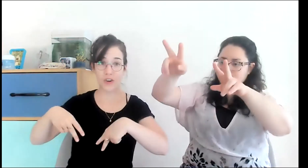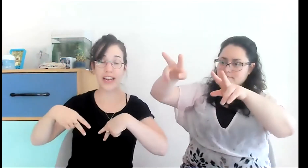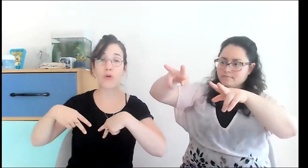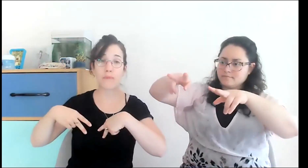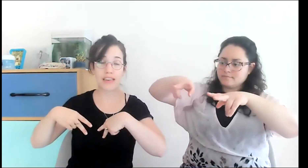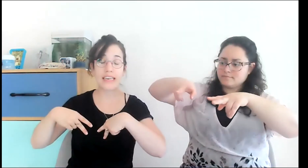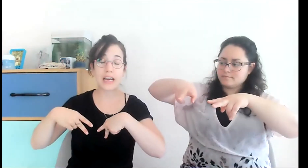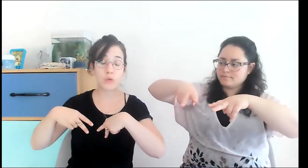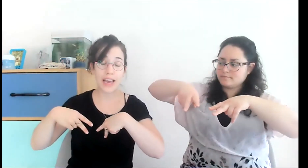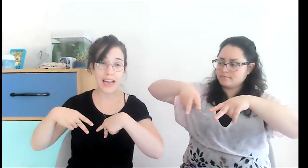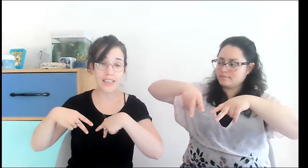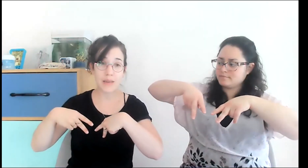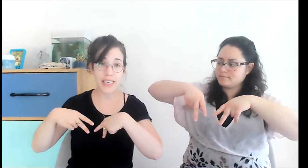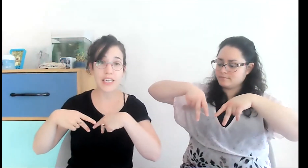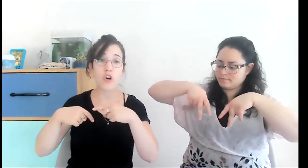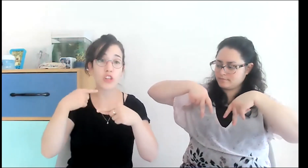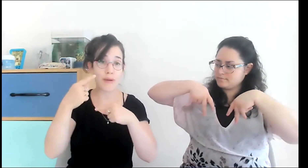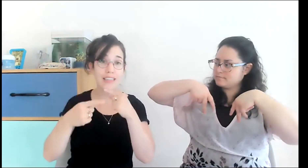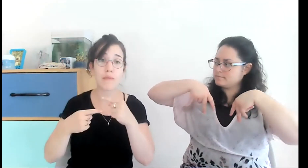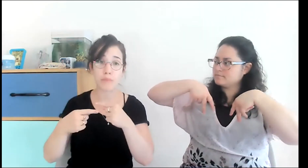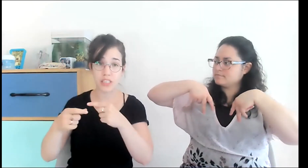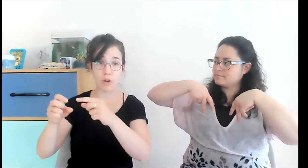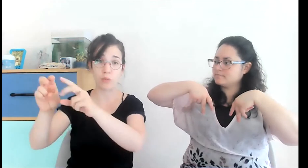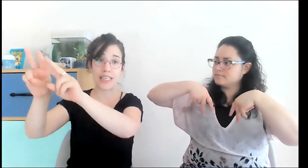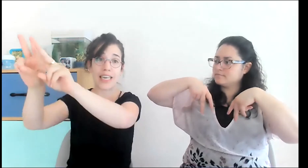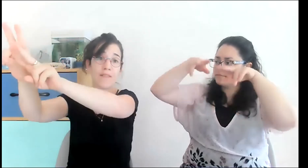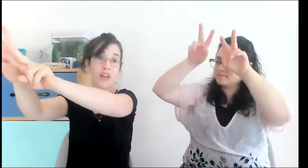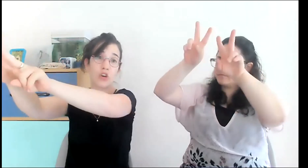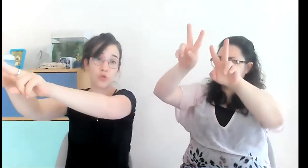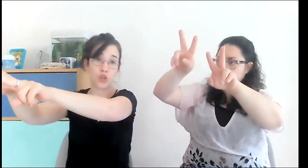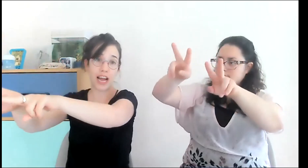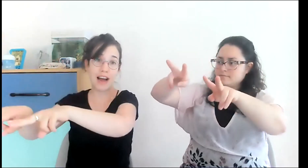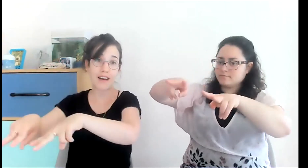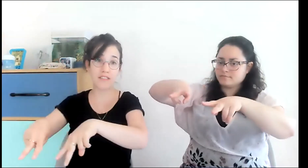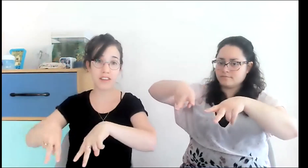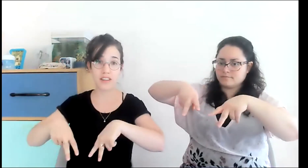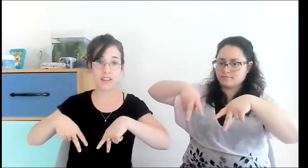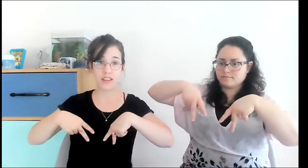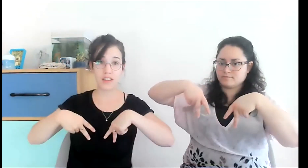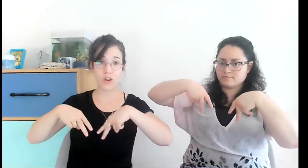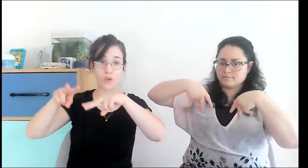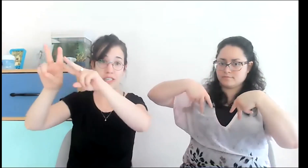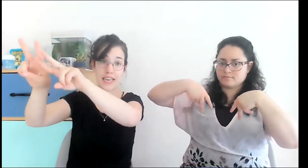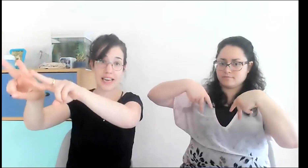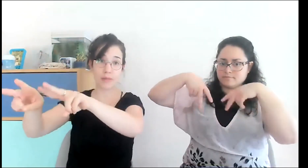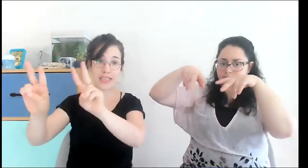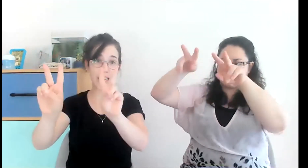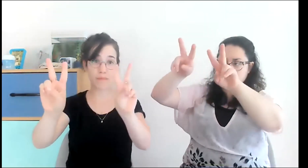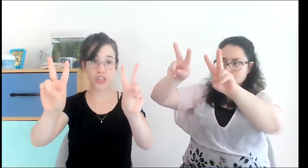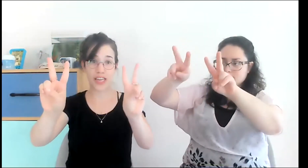אוקיי? אנחנו נראה את הסימן הזה עוד מעט גם בפזמון, בסדר? הוא שב, חוזר, בסדר? עם שתי